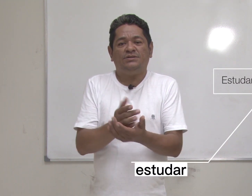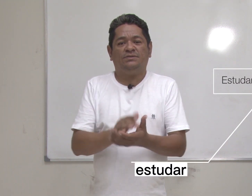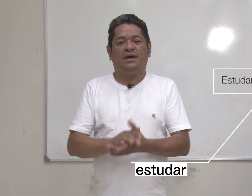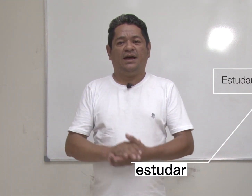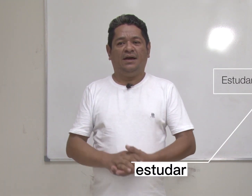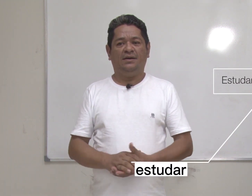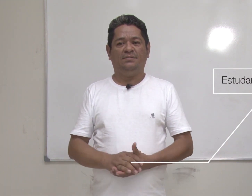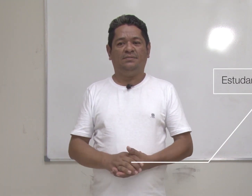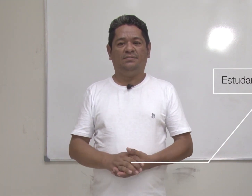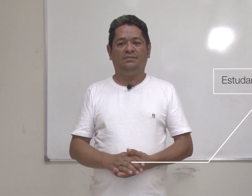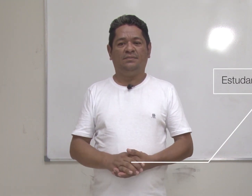estudar,